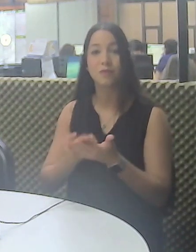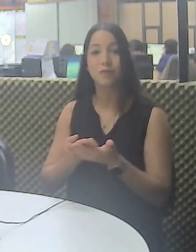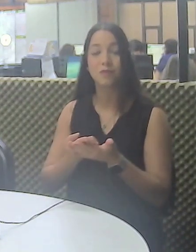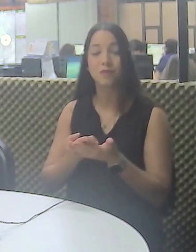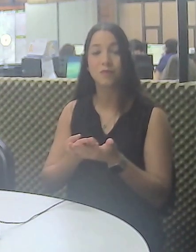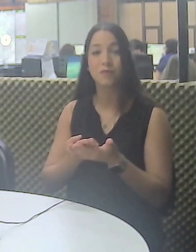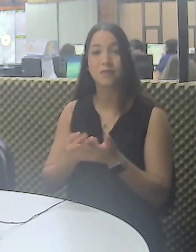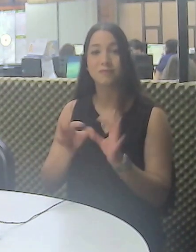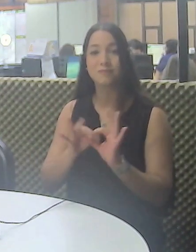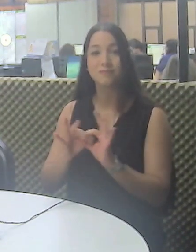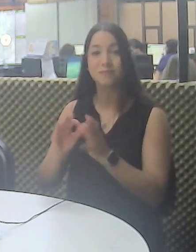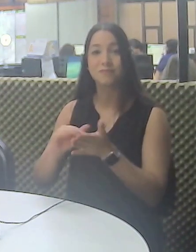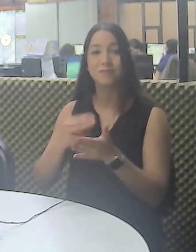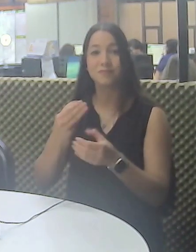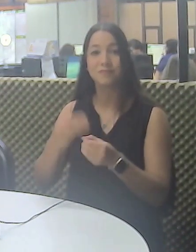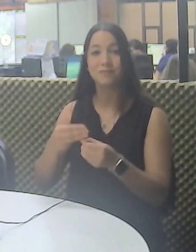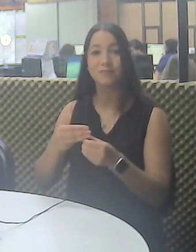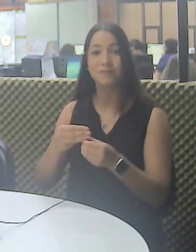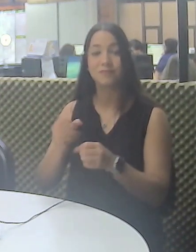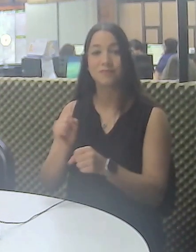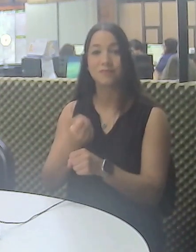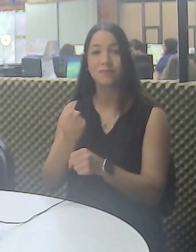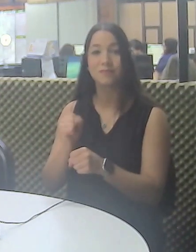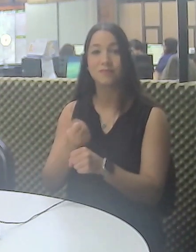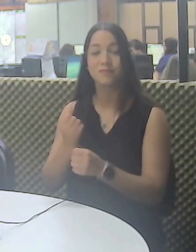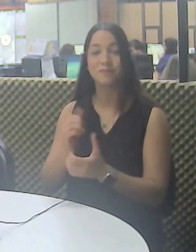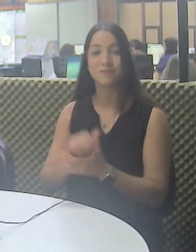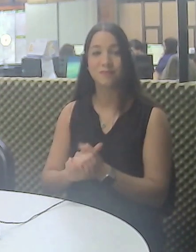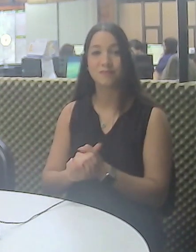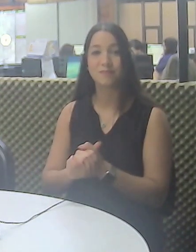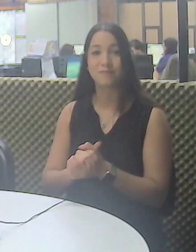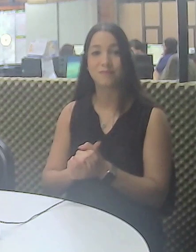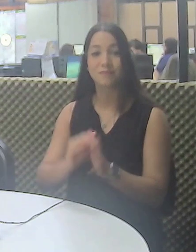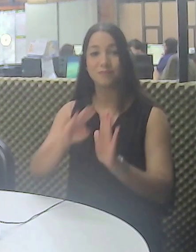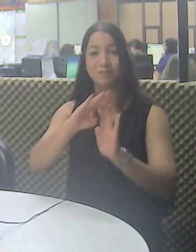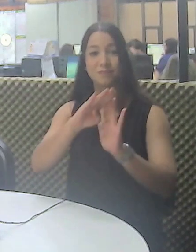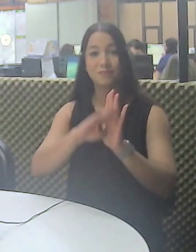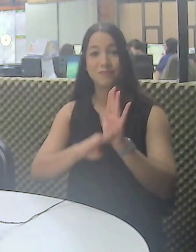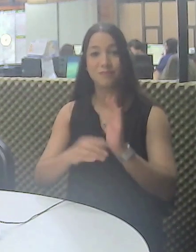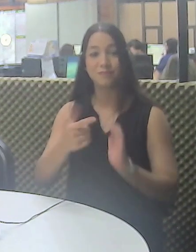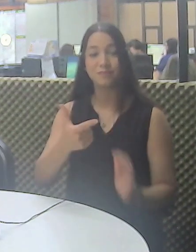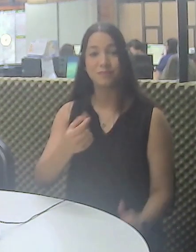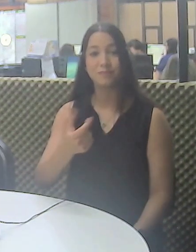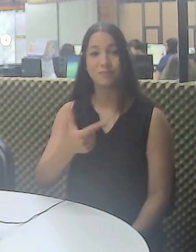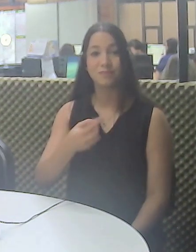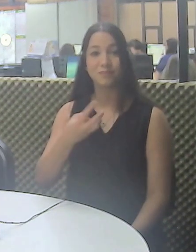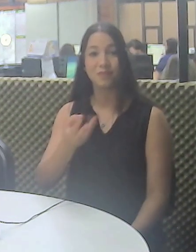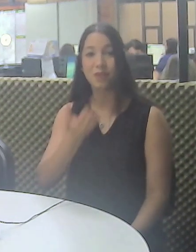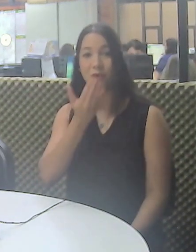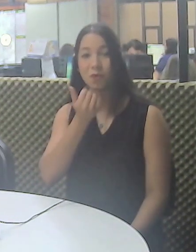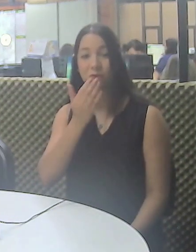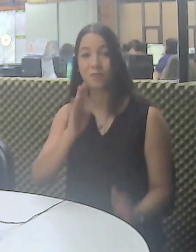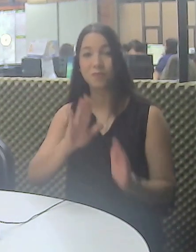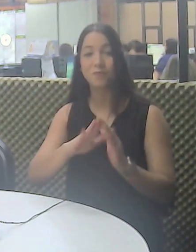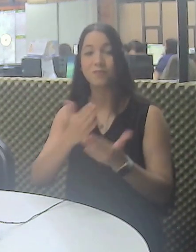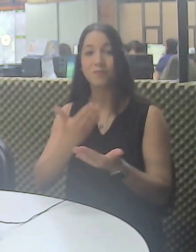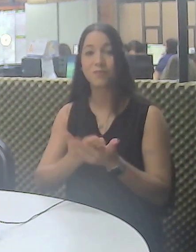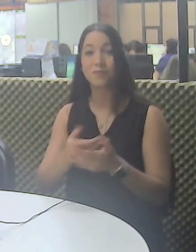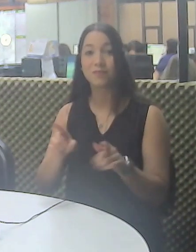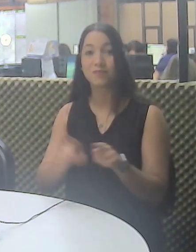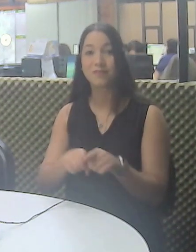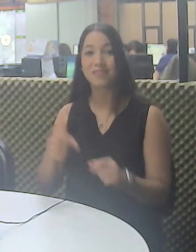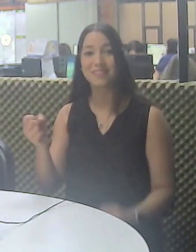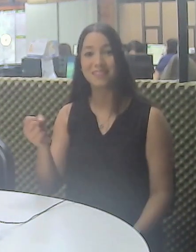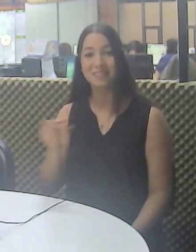em parceria com a Secretaria Municipal de Obras. O cardápio 2023 da merenda escolar também tem